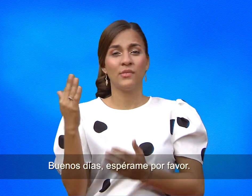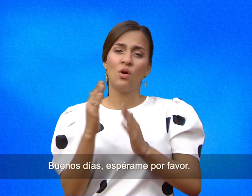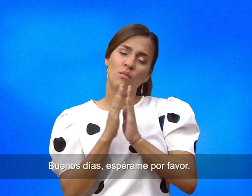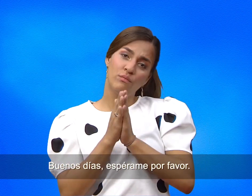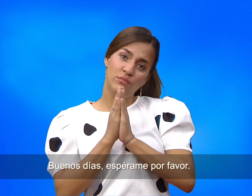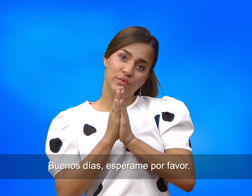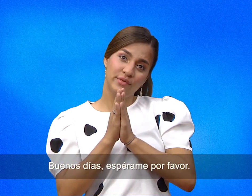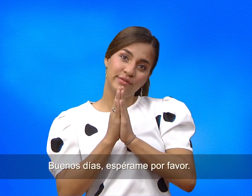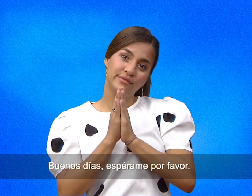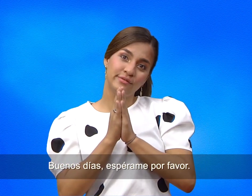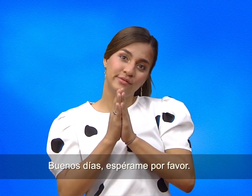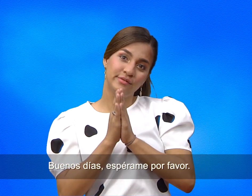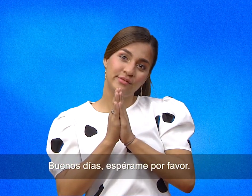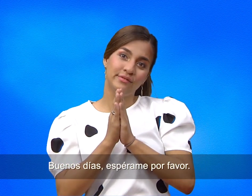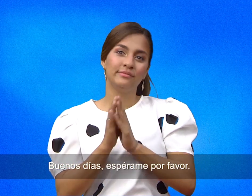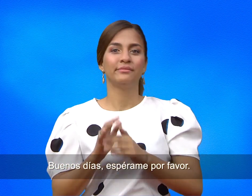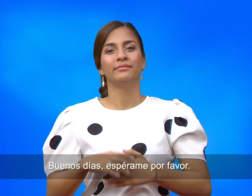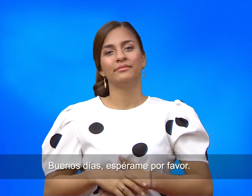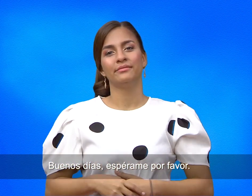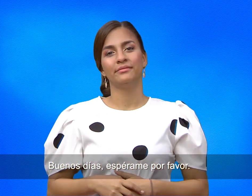Espérame, por favor.